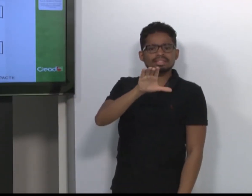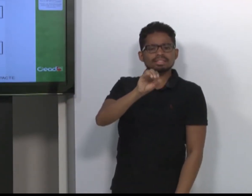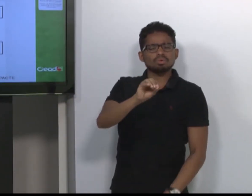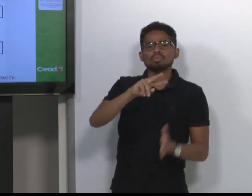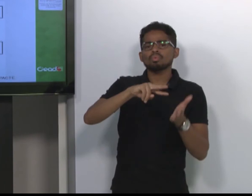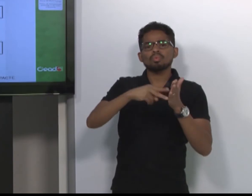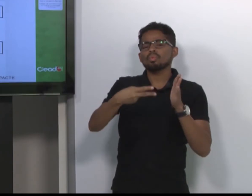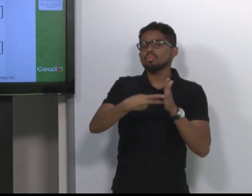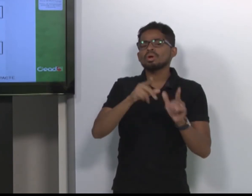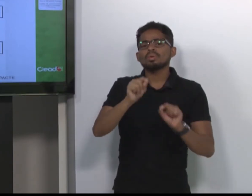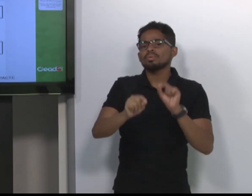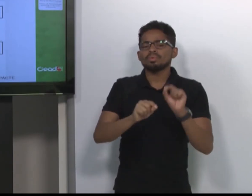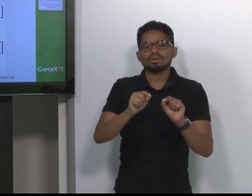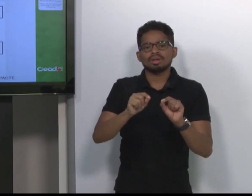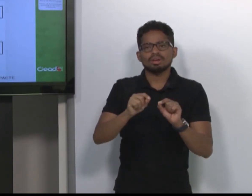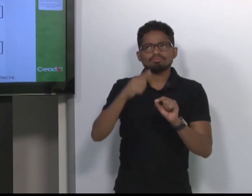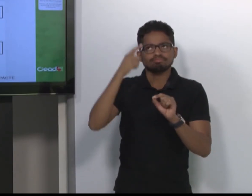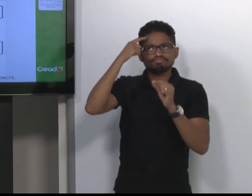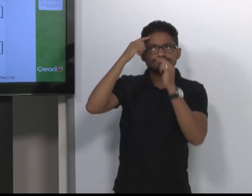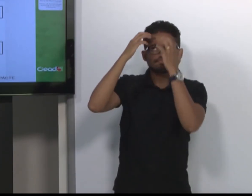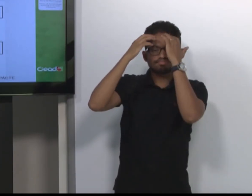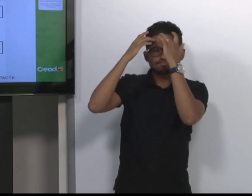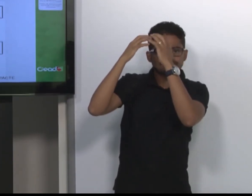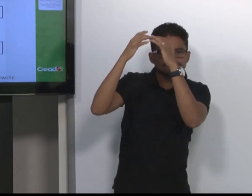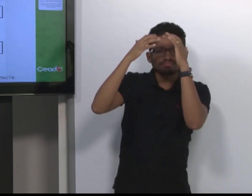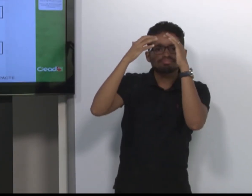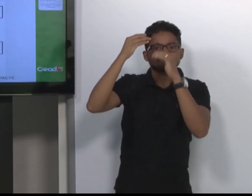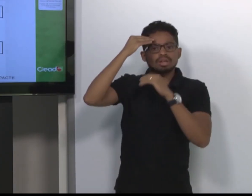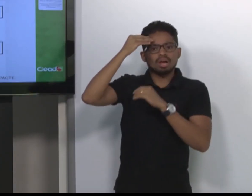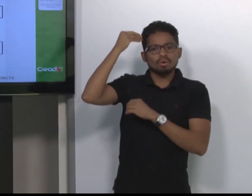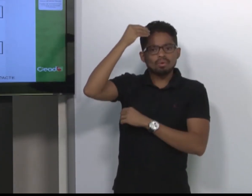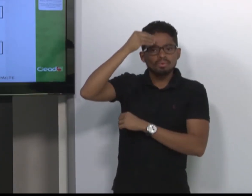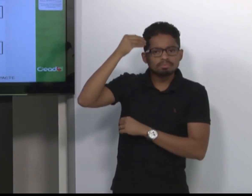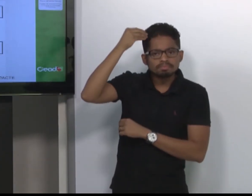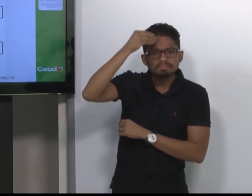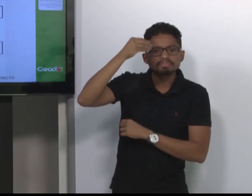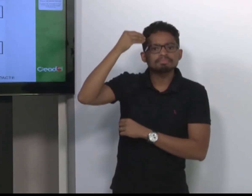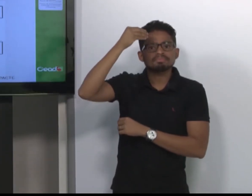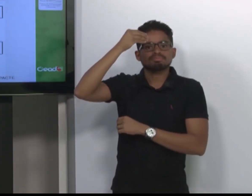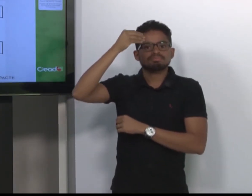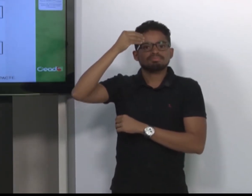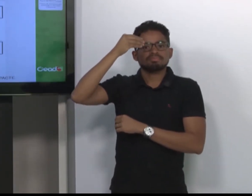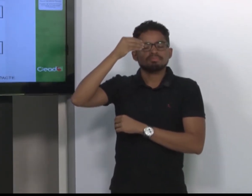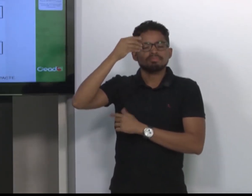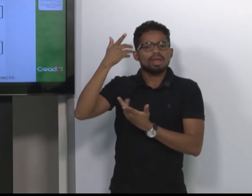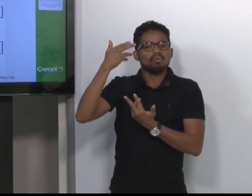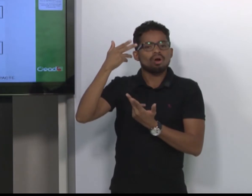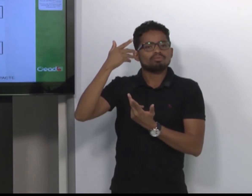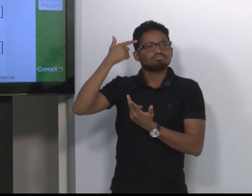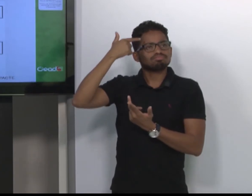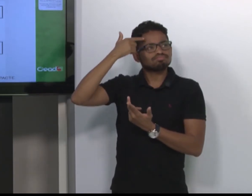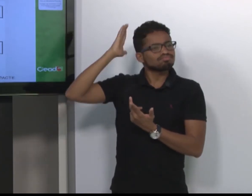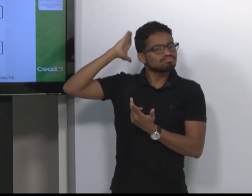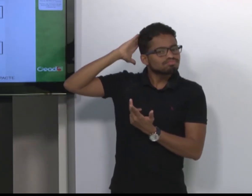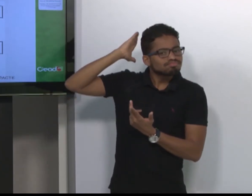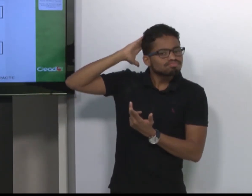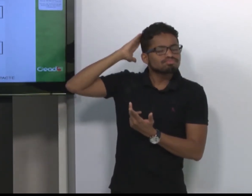Psico. Qual o significado? Faz referência a